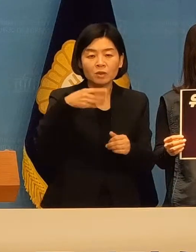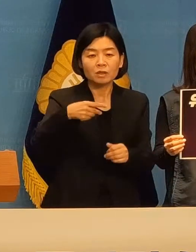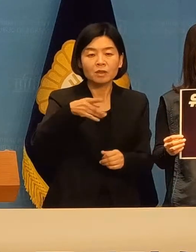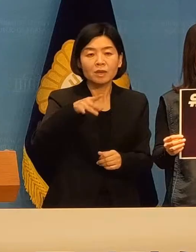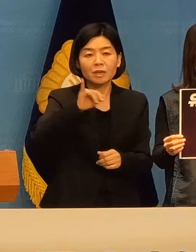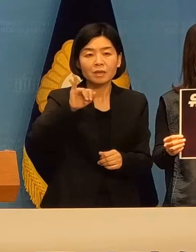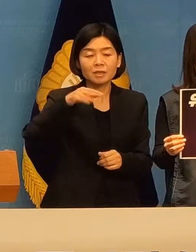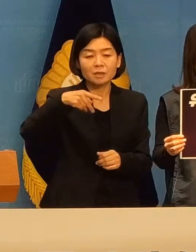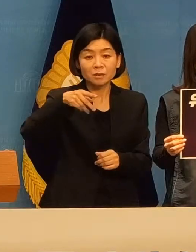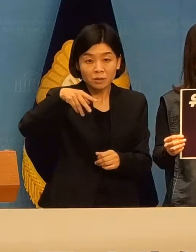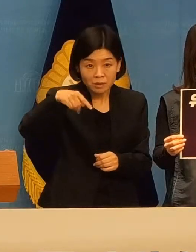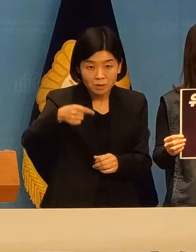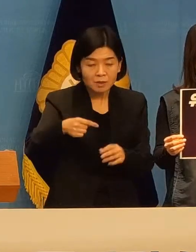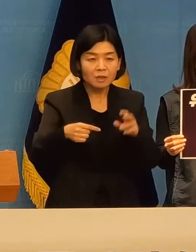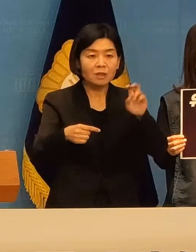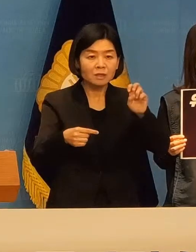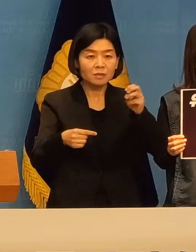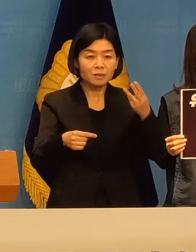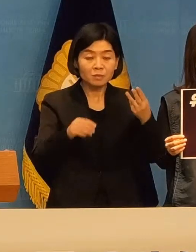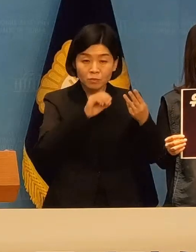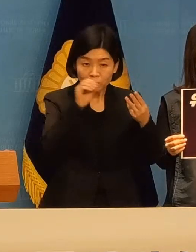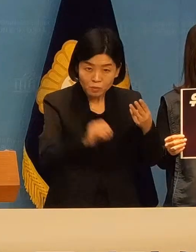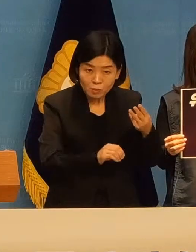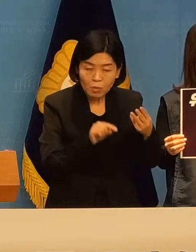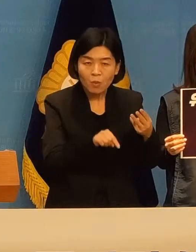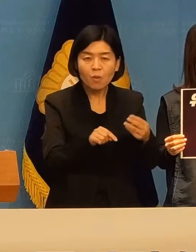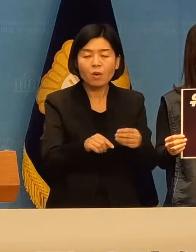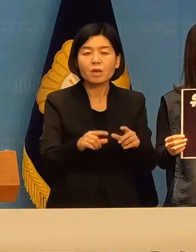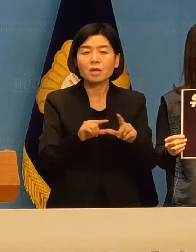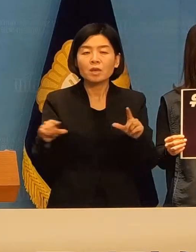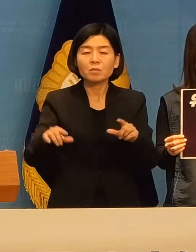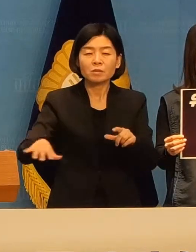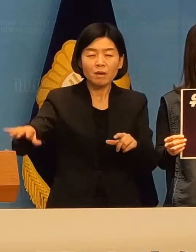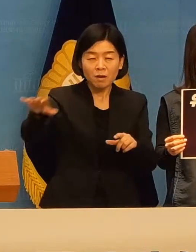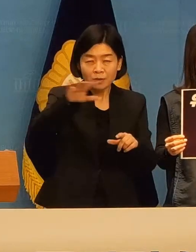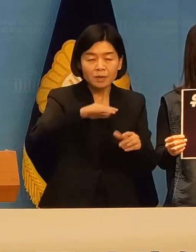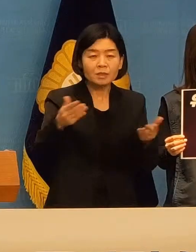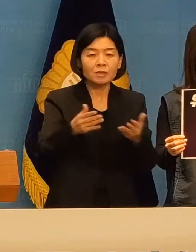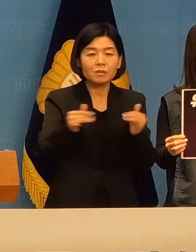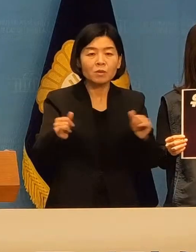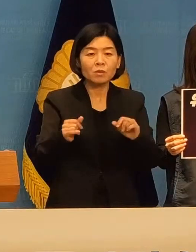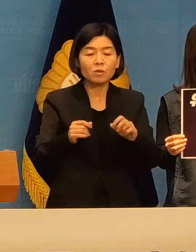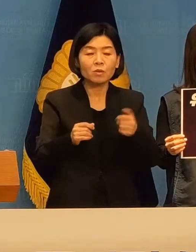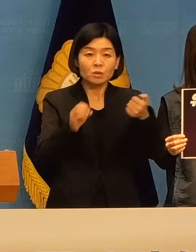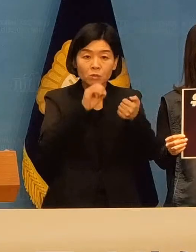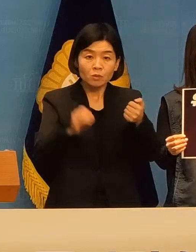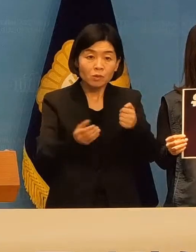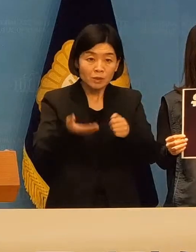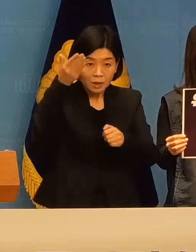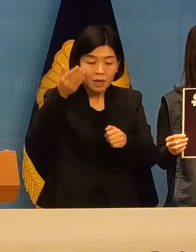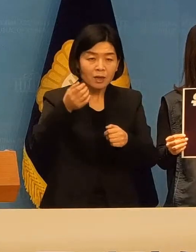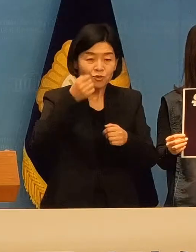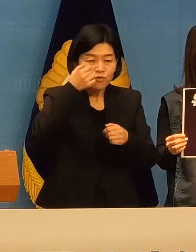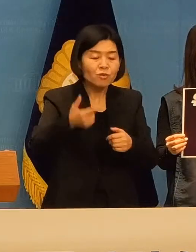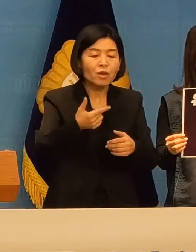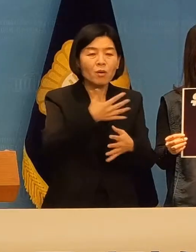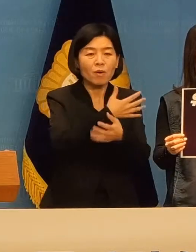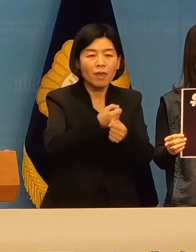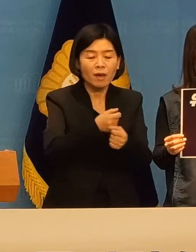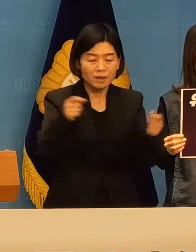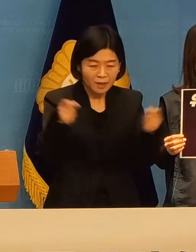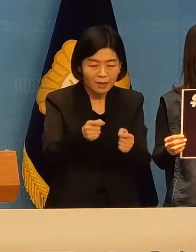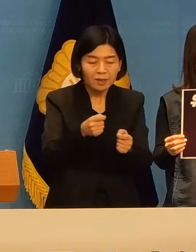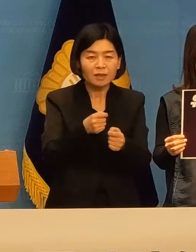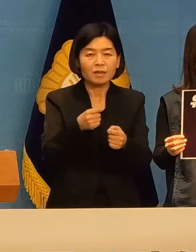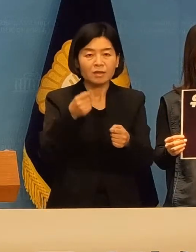평균 23%, 일부 점포는 전체 직원의 절반 가까이가 6개월짜리 단기 계약으로